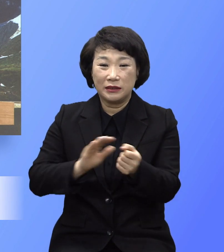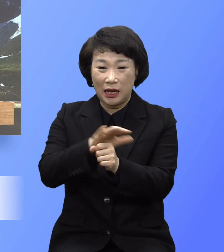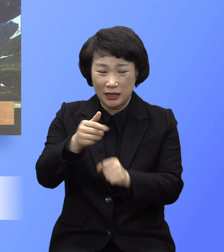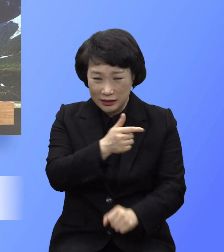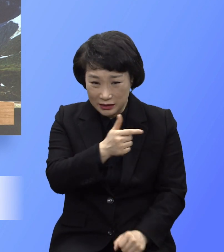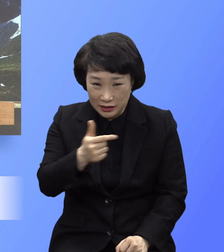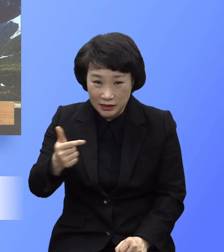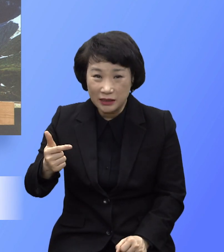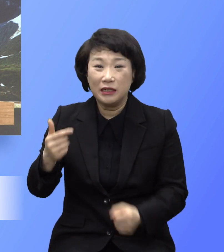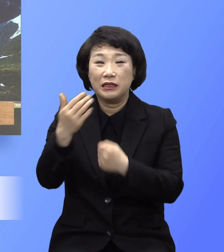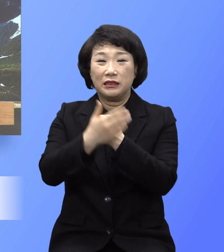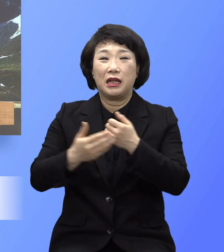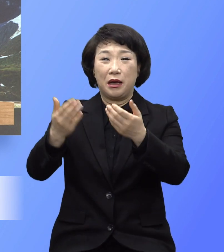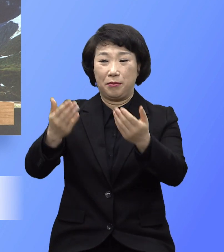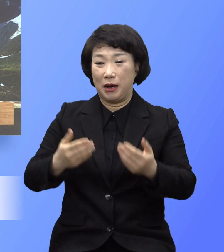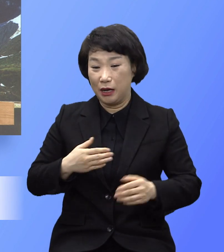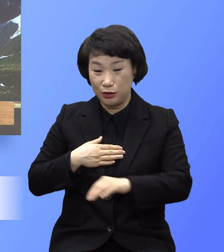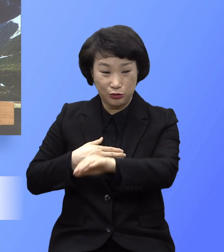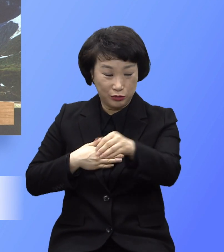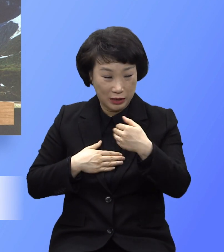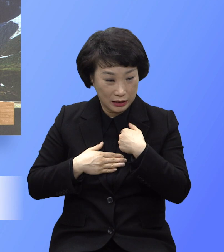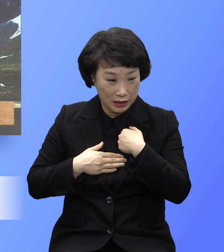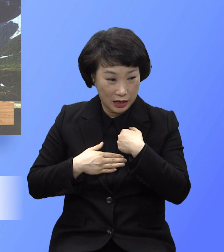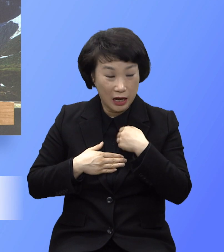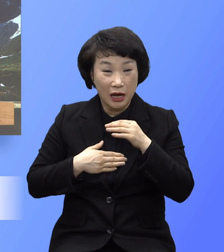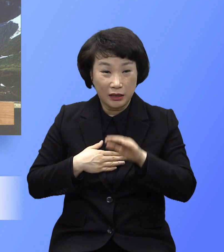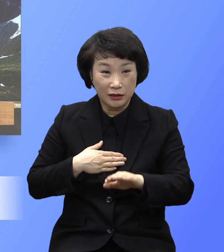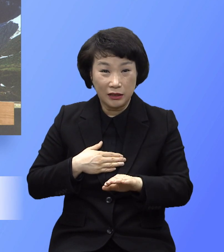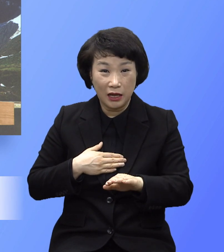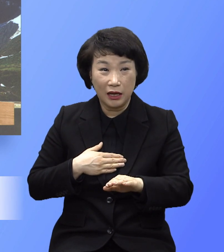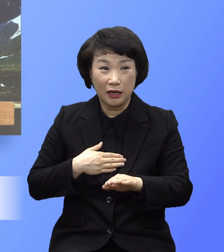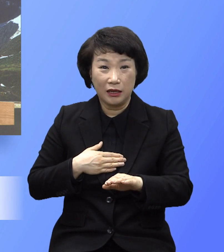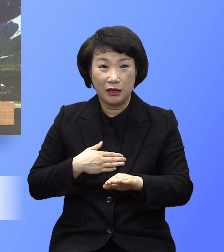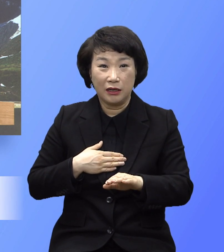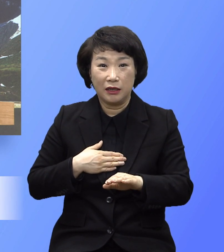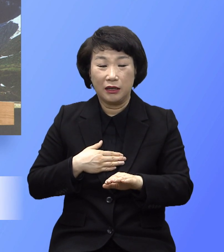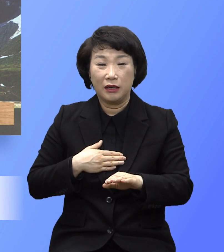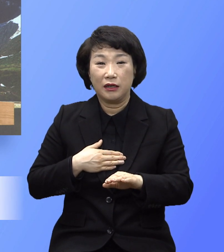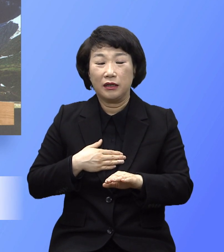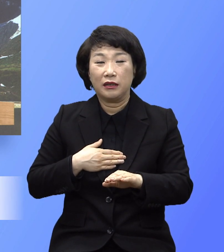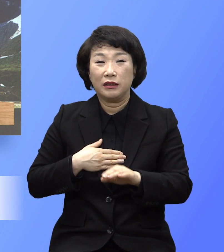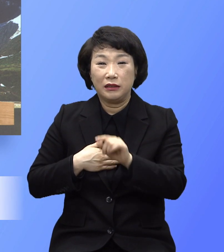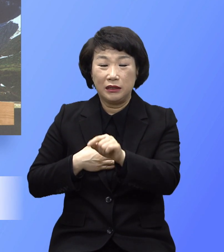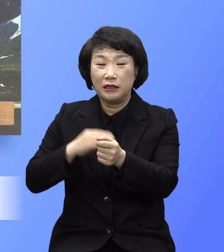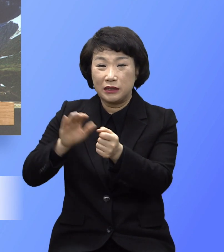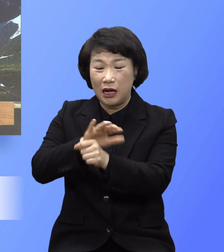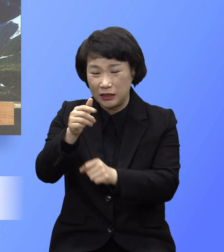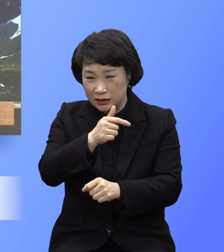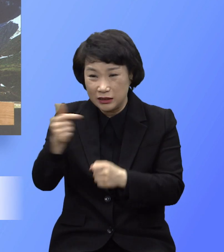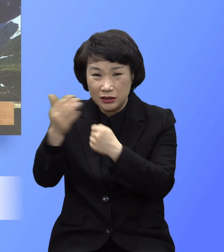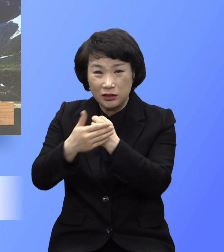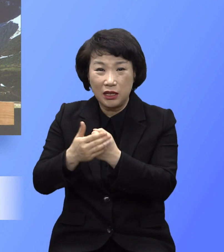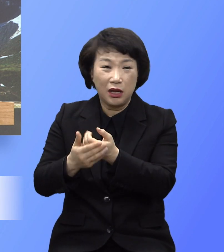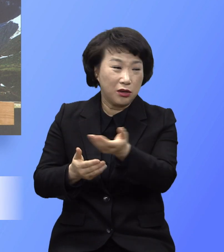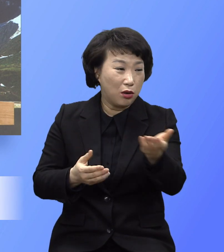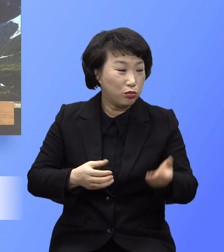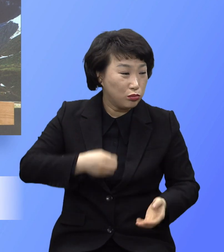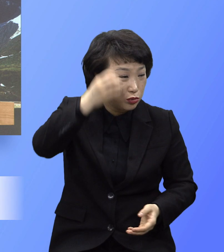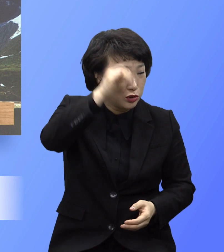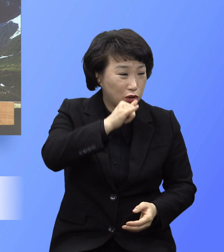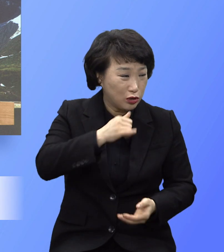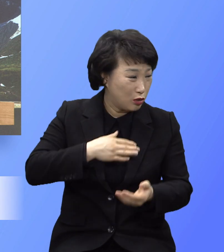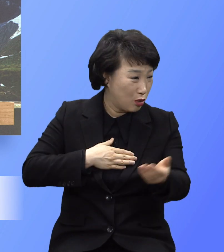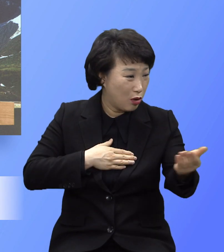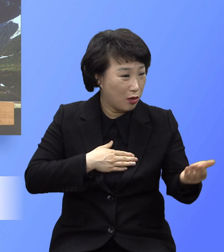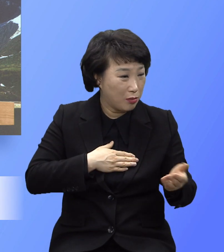큰 사랑과 은혜를 베푸셨는데도 불구하고 그 큰 사랑과 은혜를